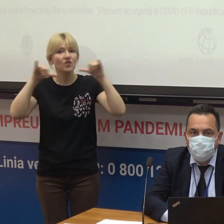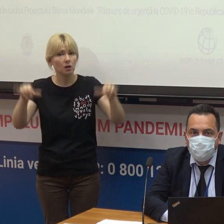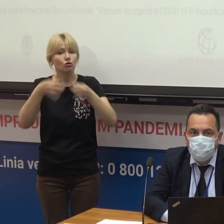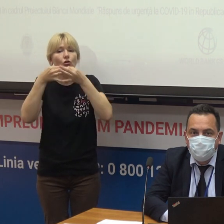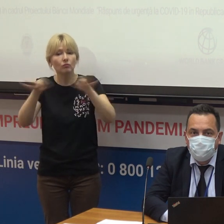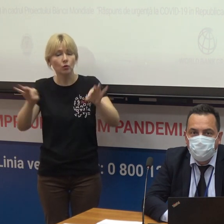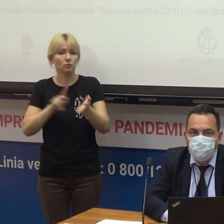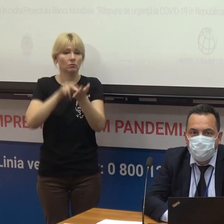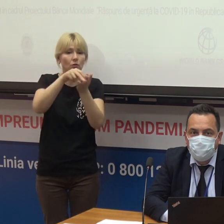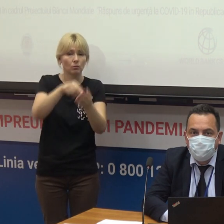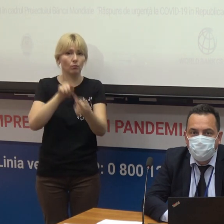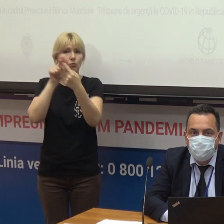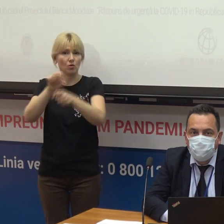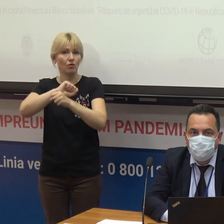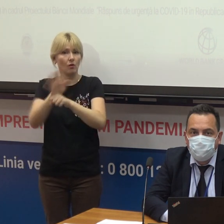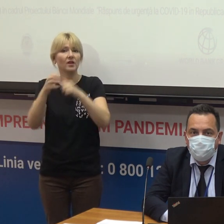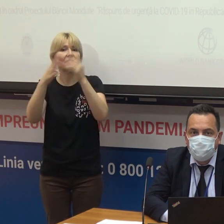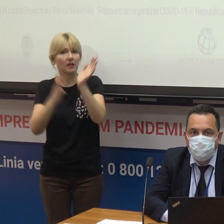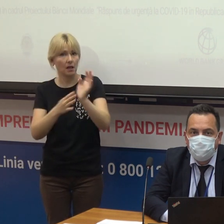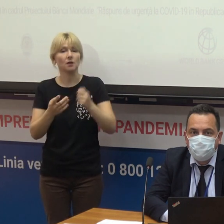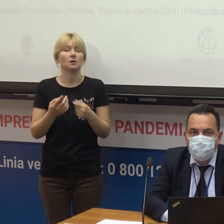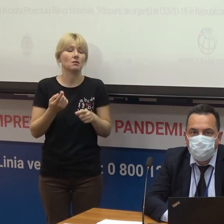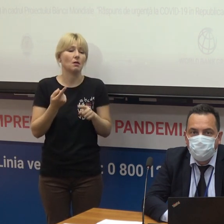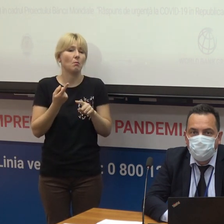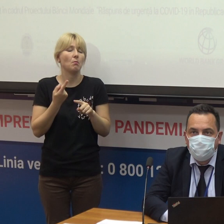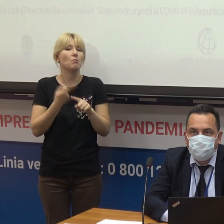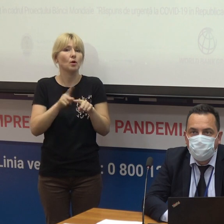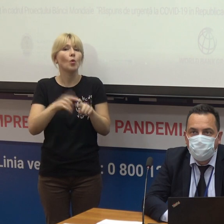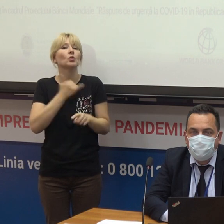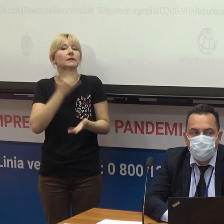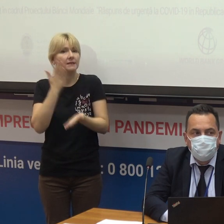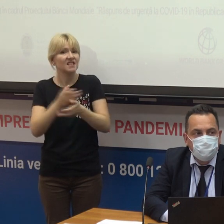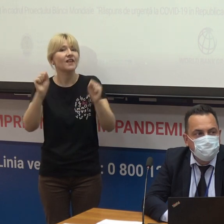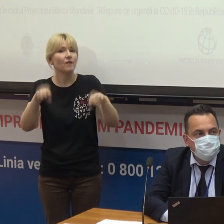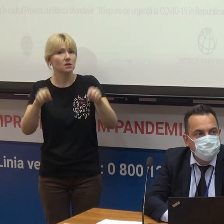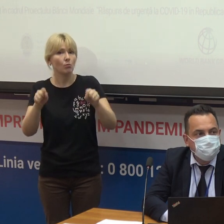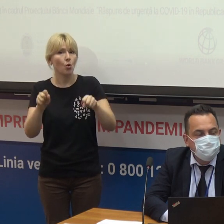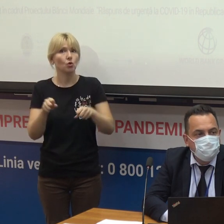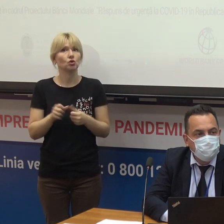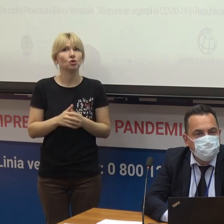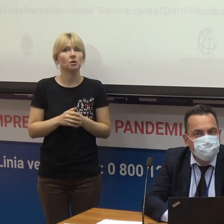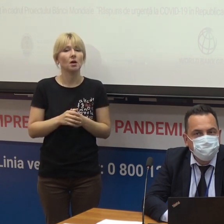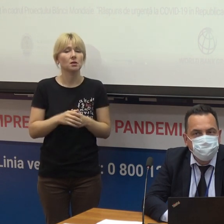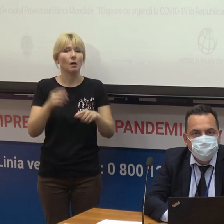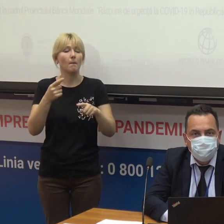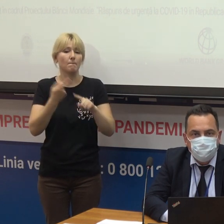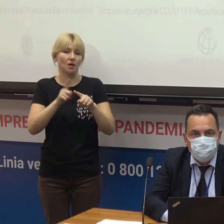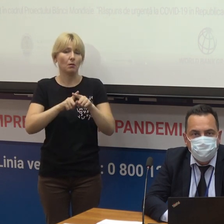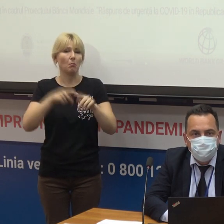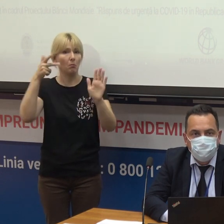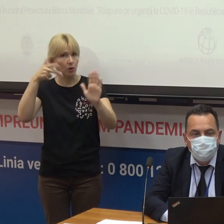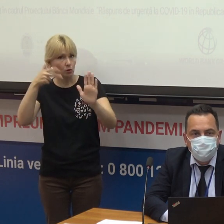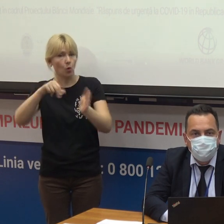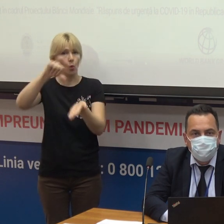accesibilității vaccinării împotriva COVID-19. Astfel, avem ocazia, în cadrul acestei misiuni,